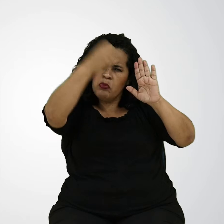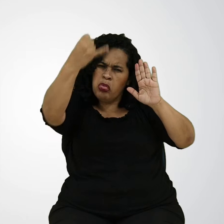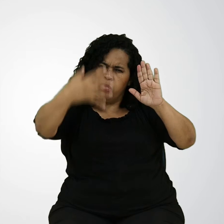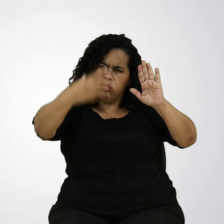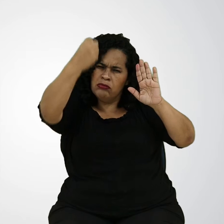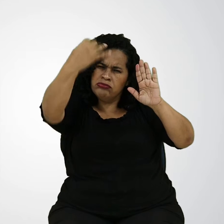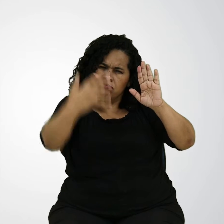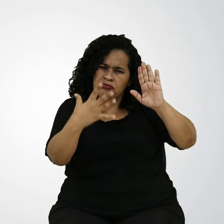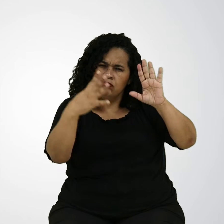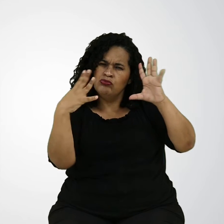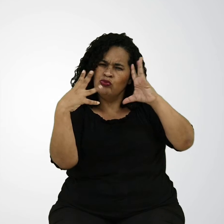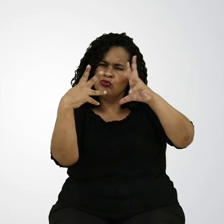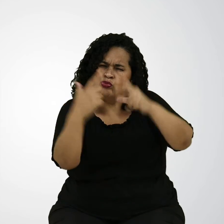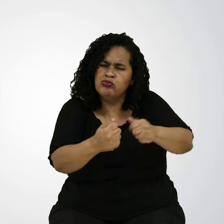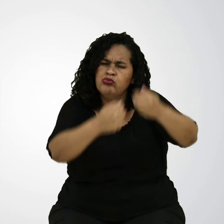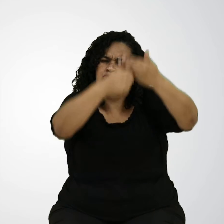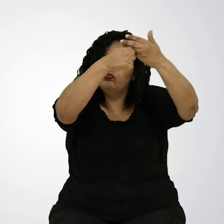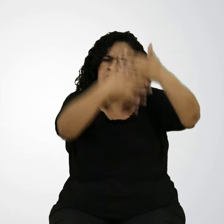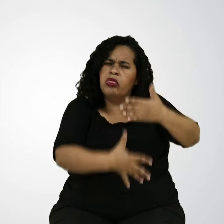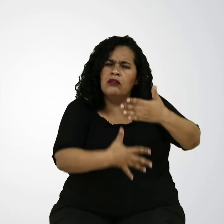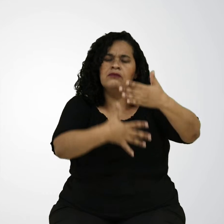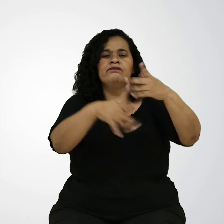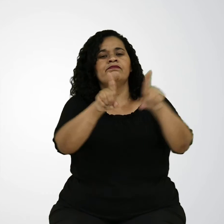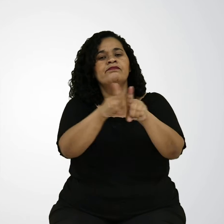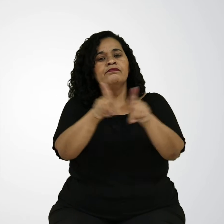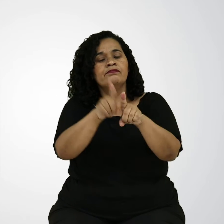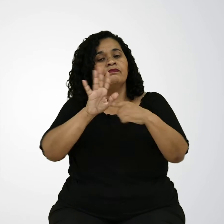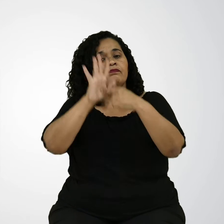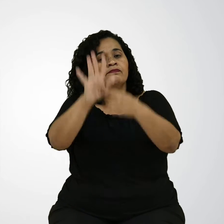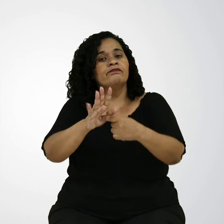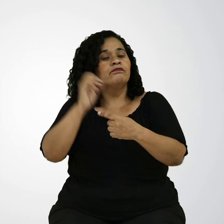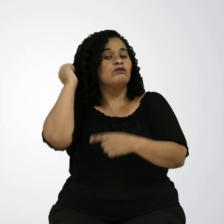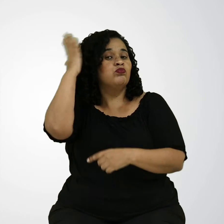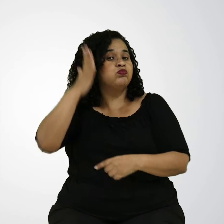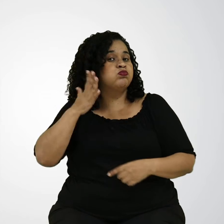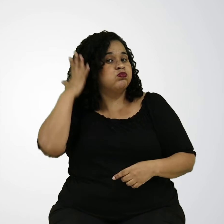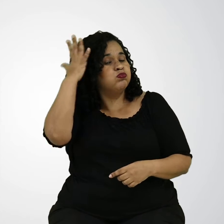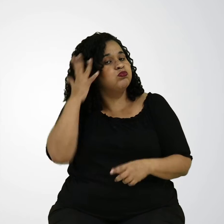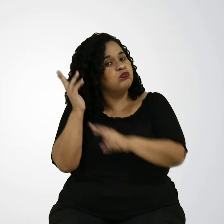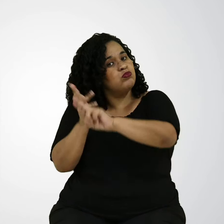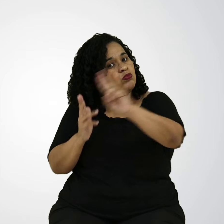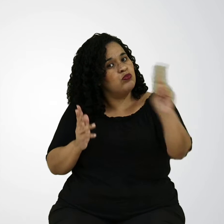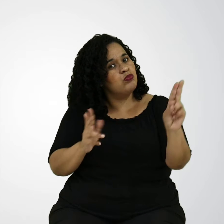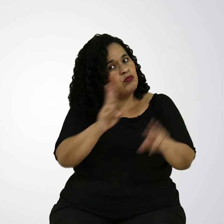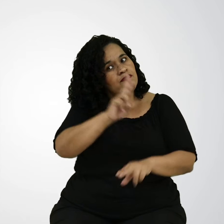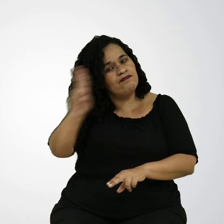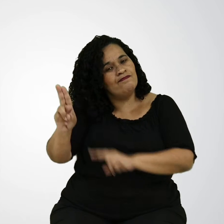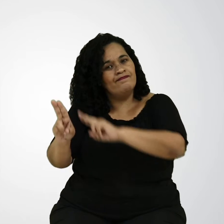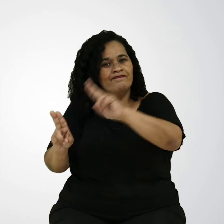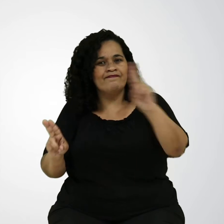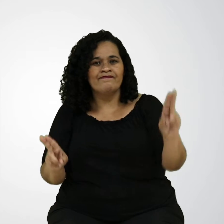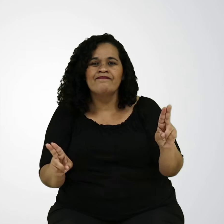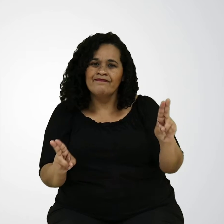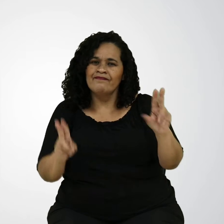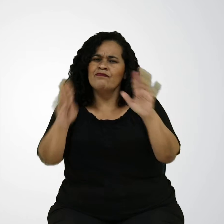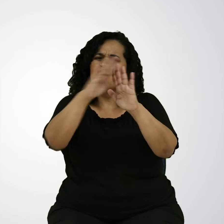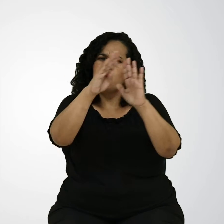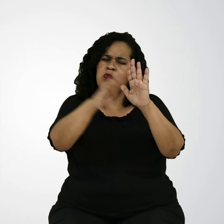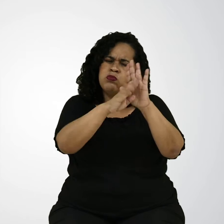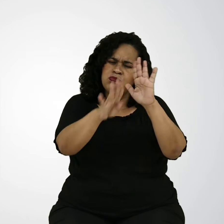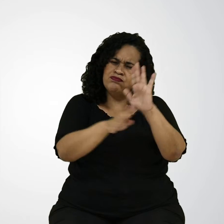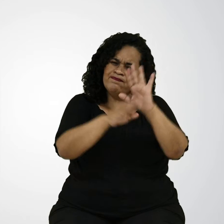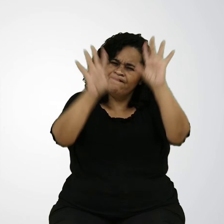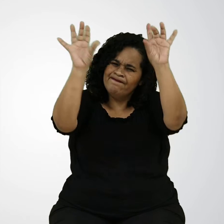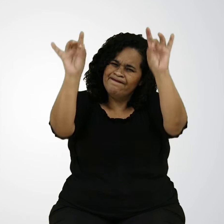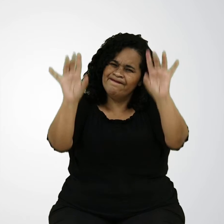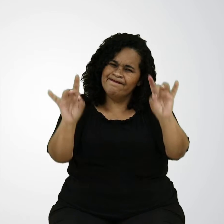serão abordados, os palestrantes que estarão presentes. Vai ser uma programação muito especial e eu tenho certeza que